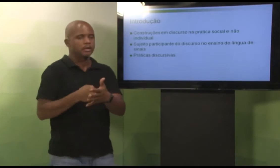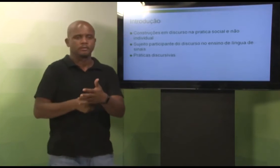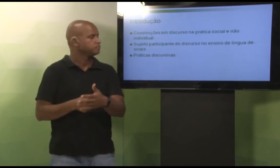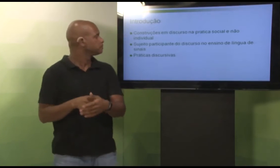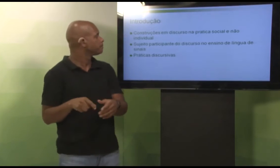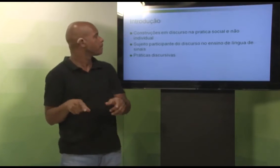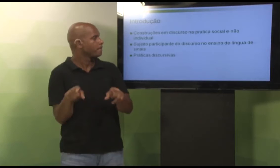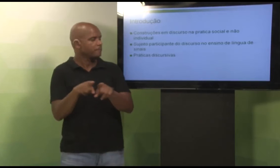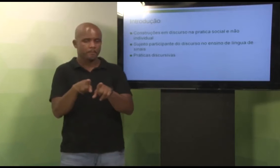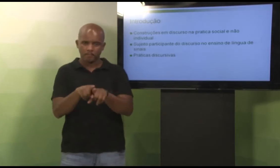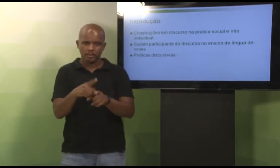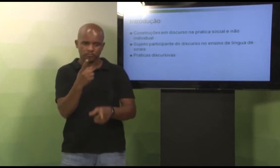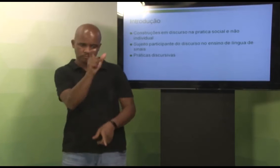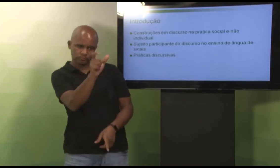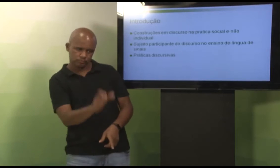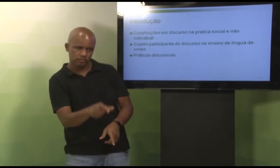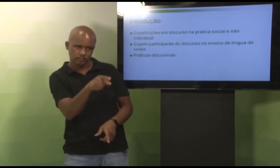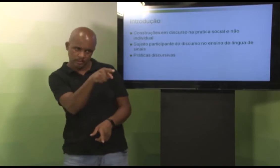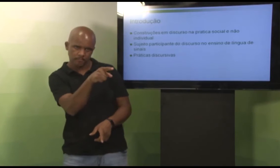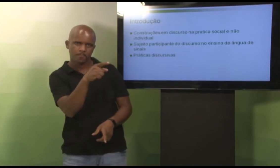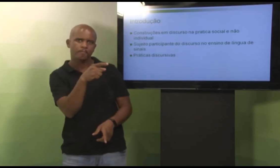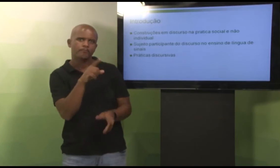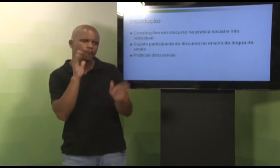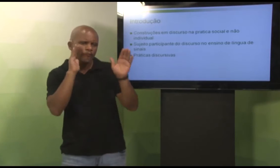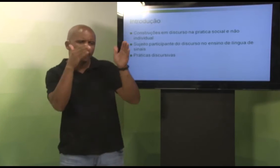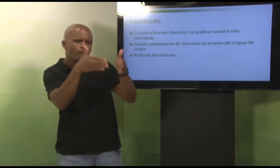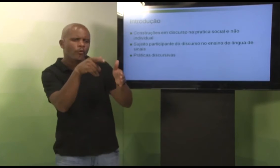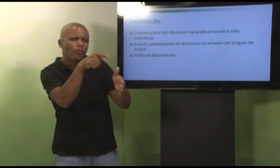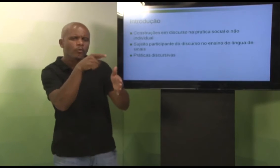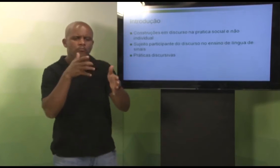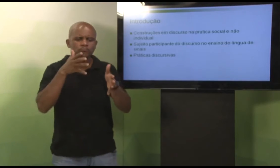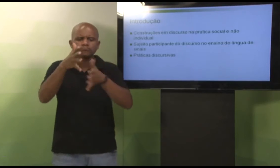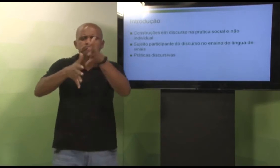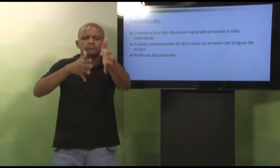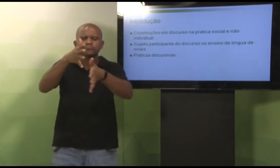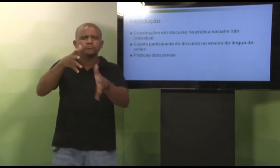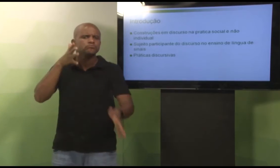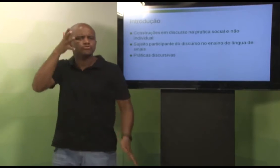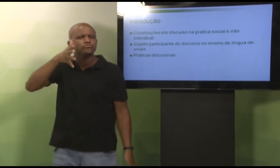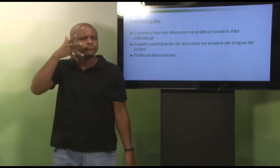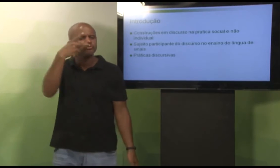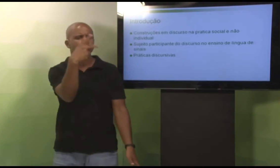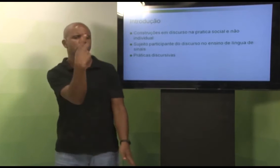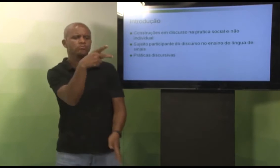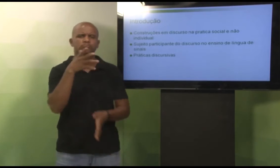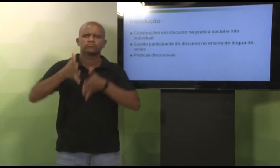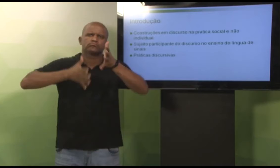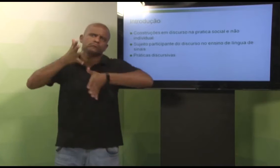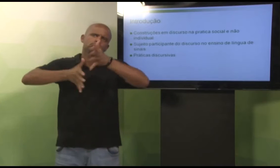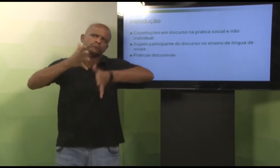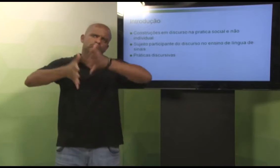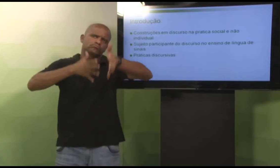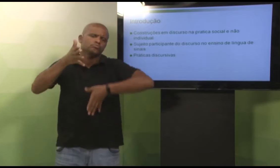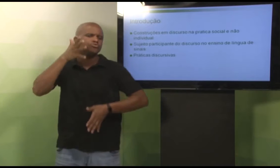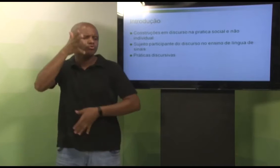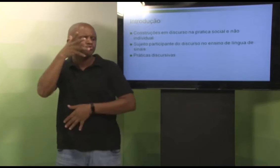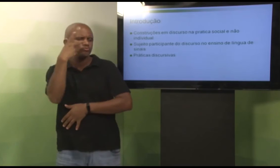informações para um determinado grupo e a partir desse grupo surgir as lutas. Então, o discurso por meio das línguas